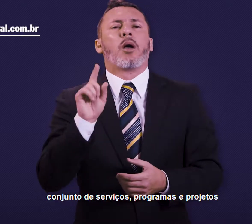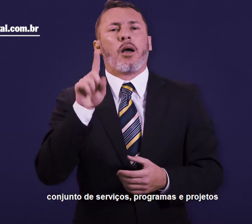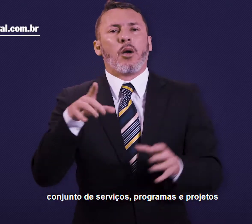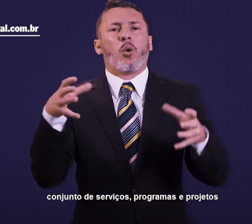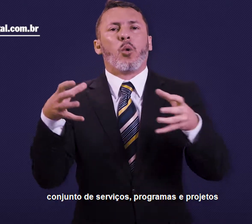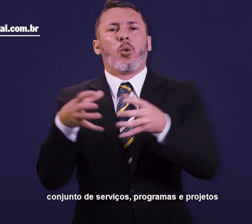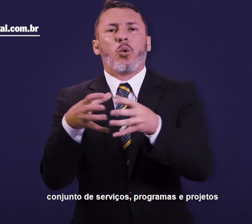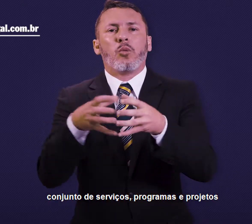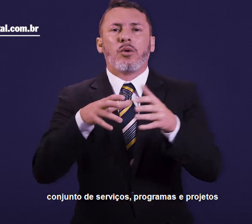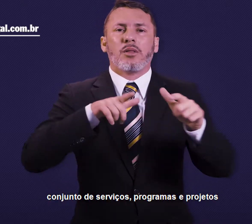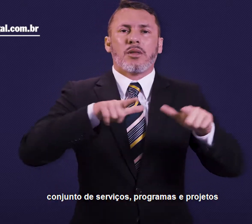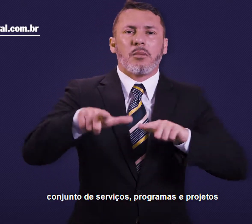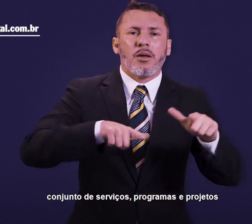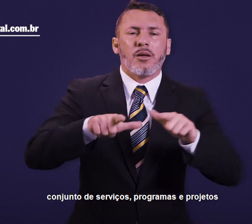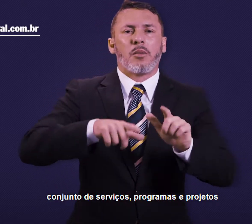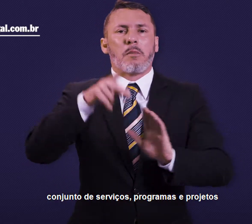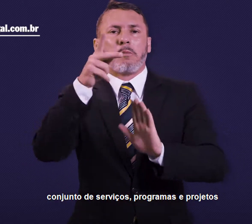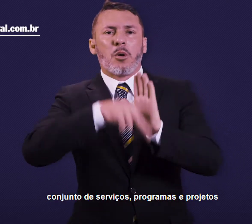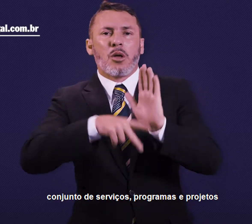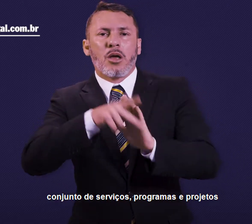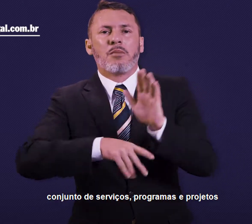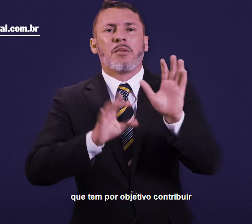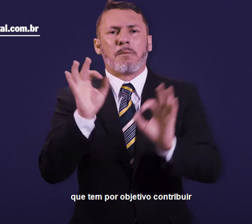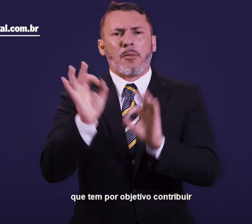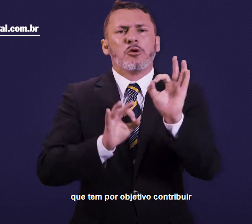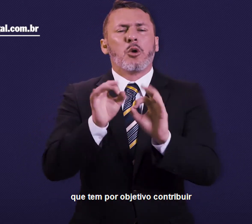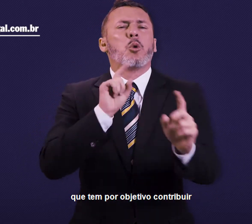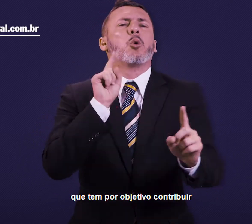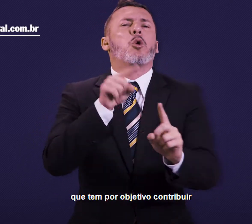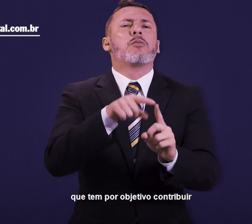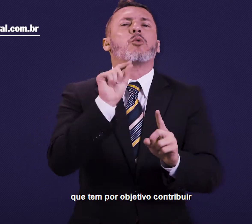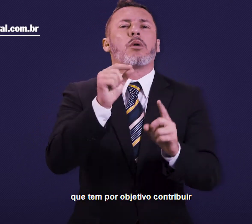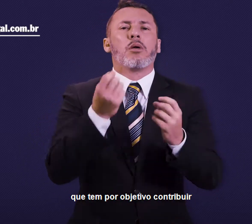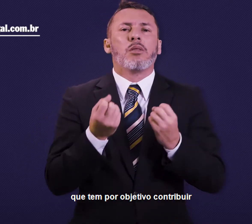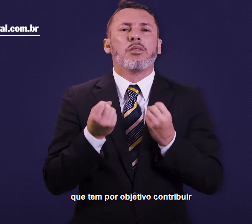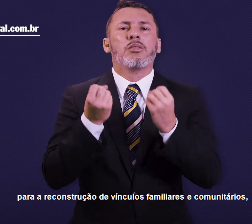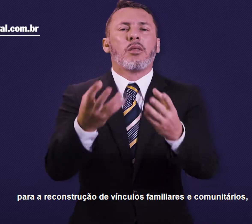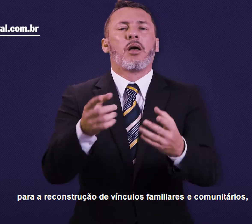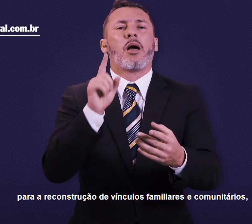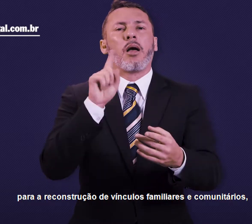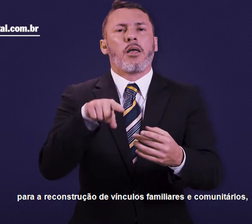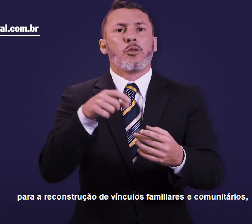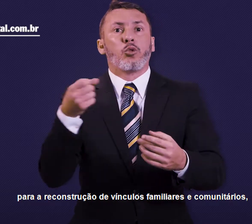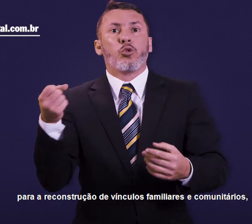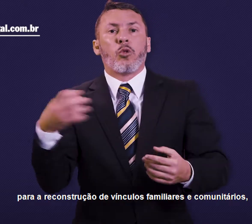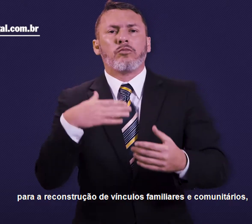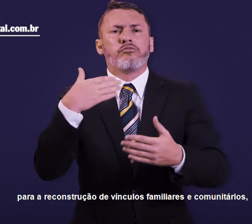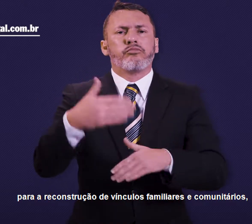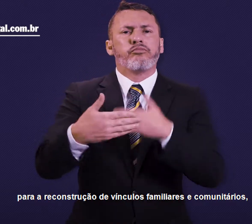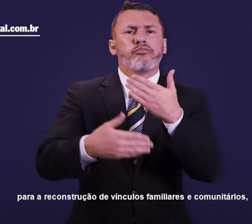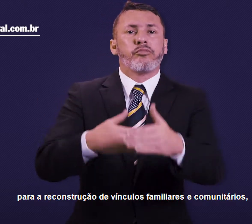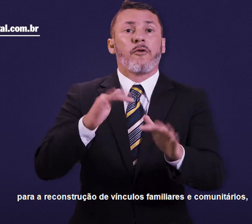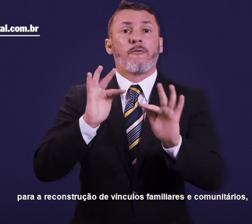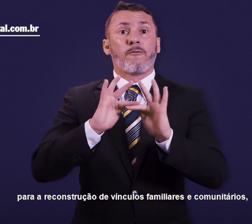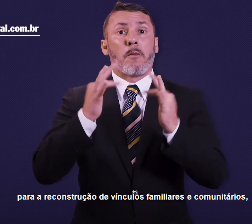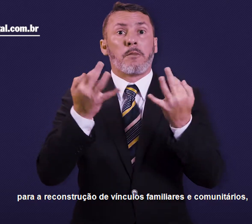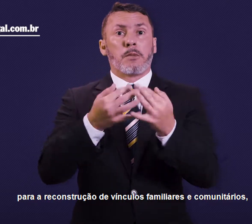Conjunto de serviços, programas e projetos que têm por objetivo contribuir para a reconstrução de vínculos familiares